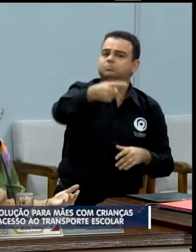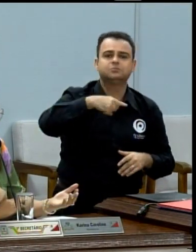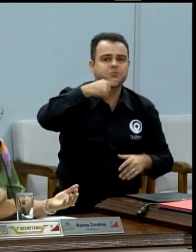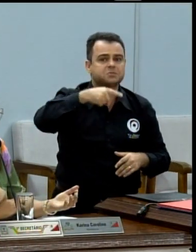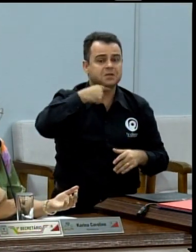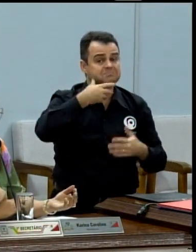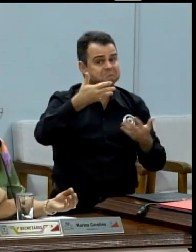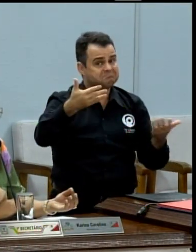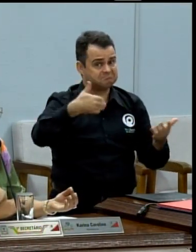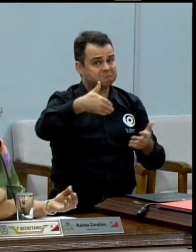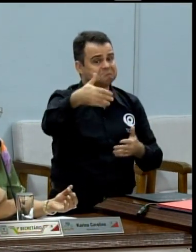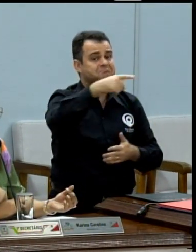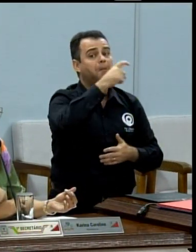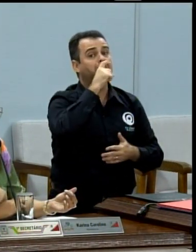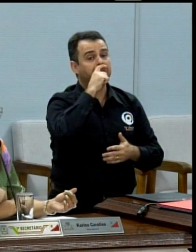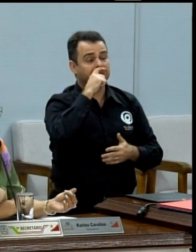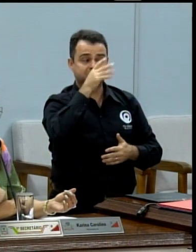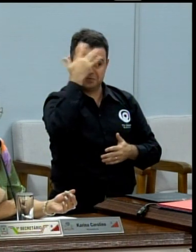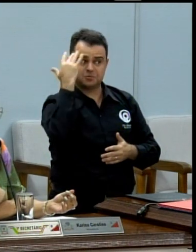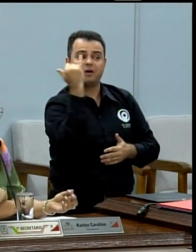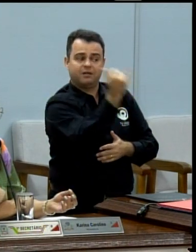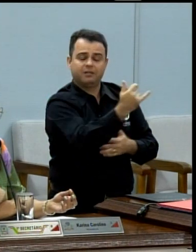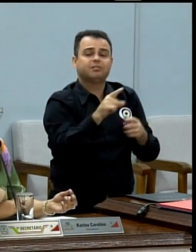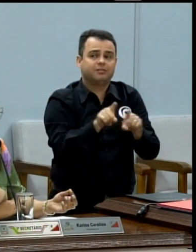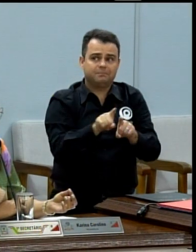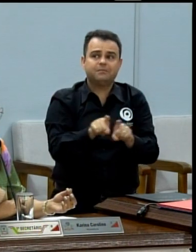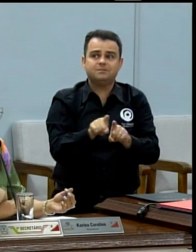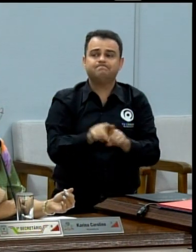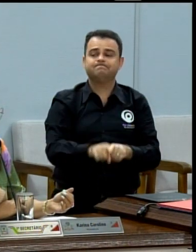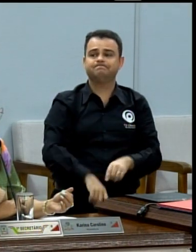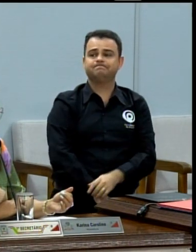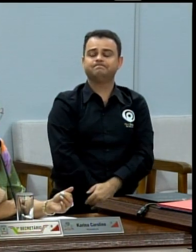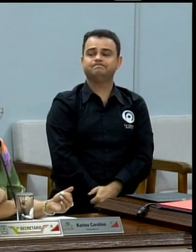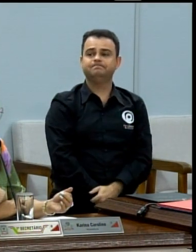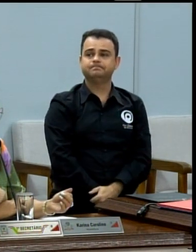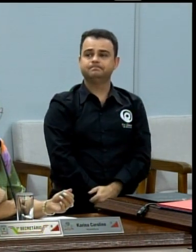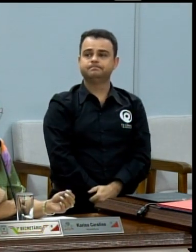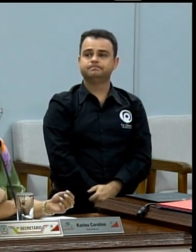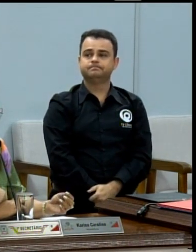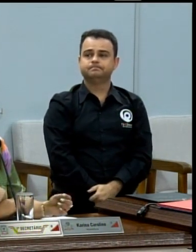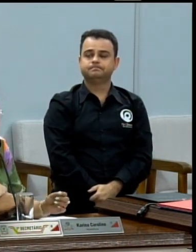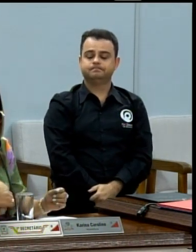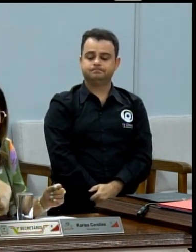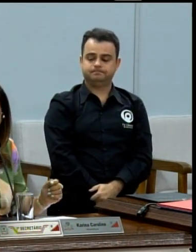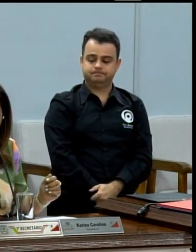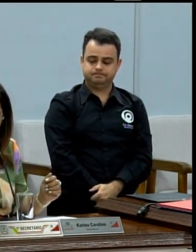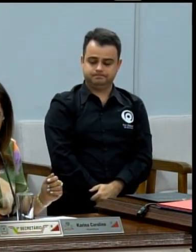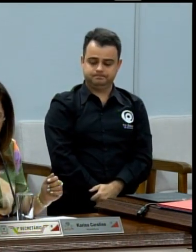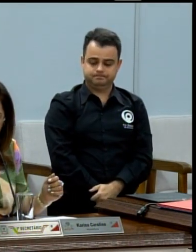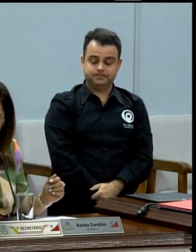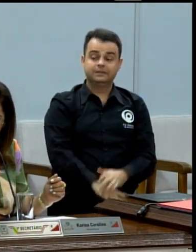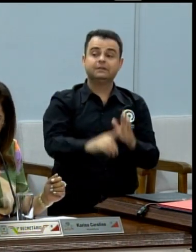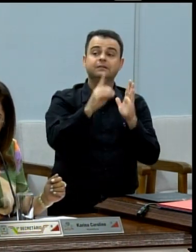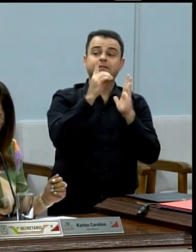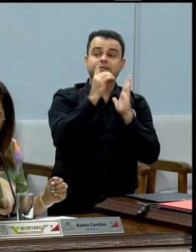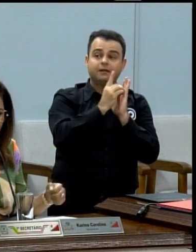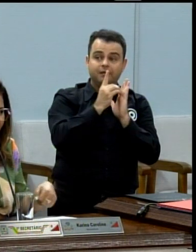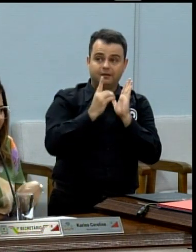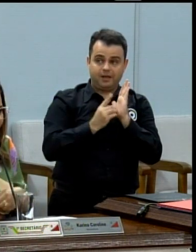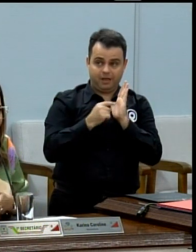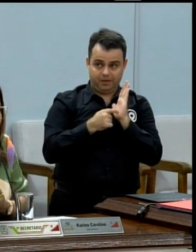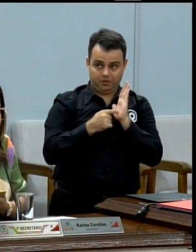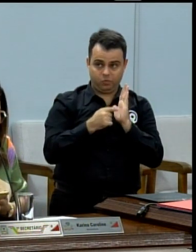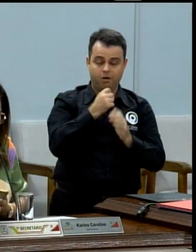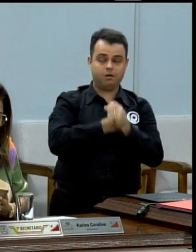Roberto. Me permite rapidinho, eu acho que isso é o que está acontecendo. Esse decreto é do prefeito? Ele é um decreto, de